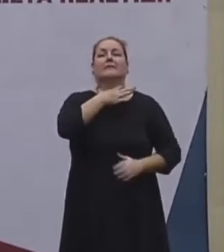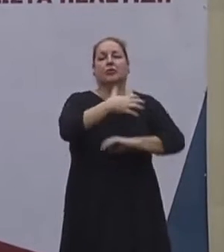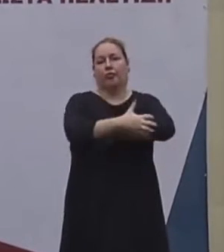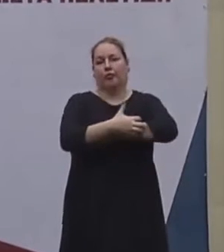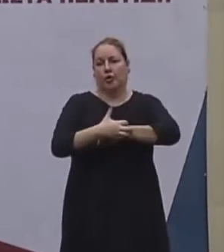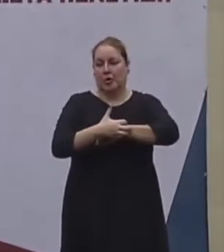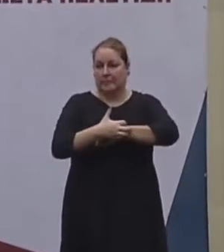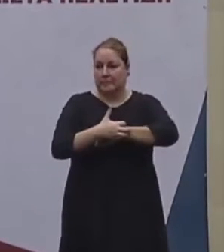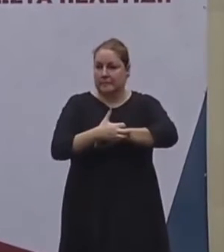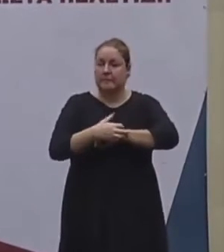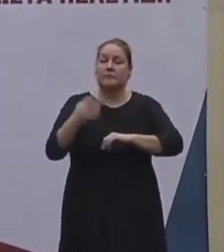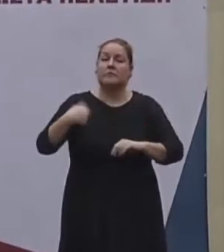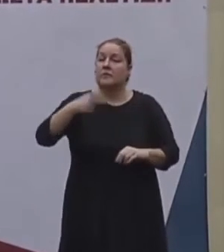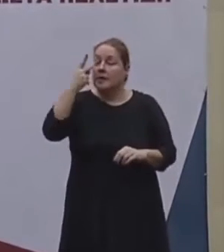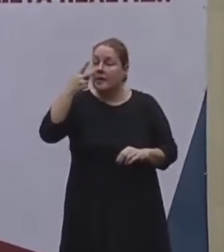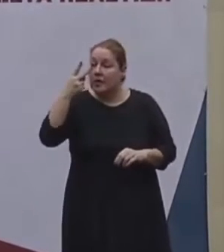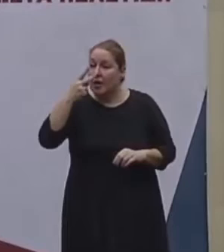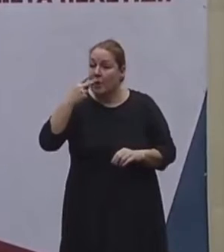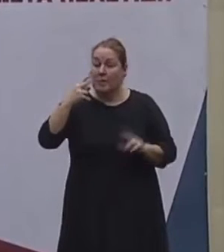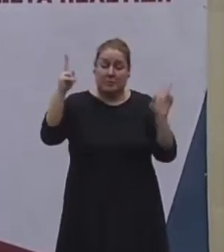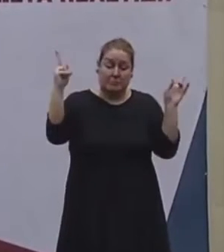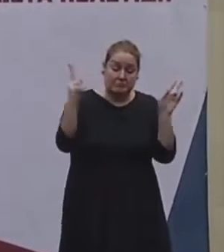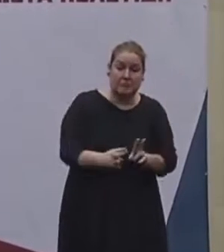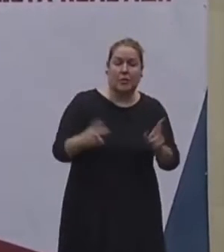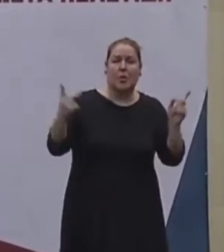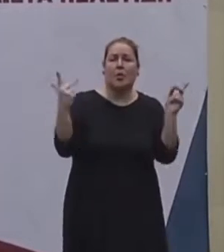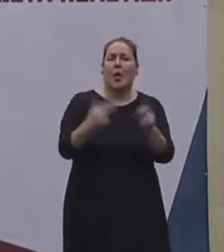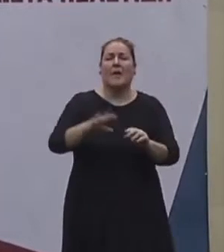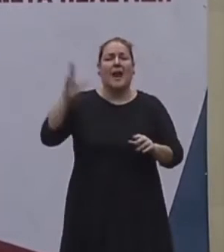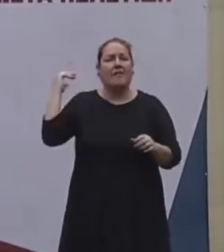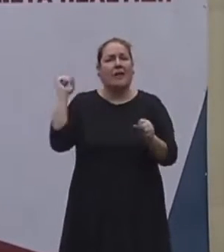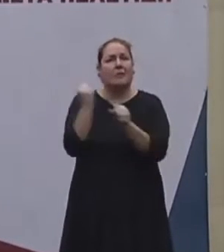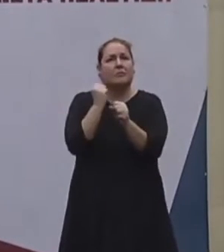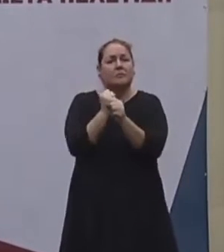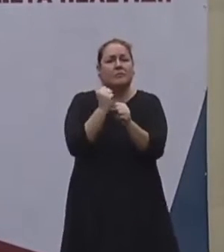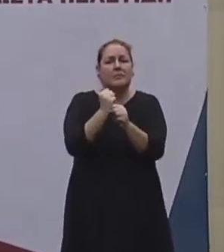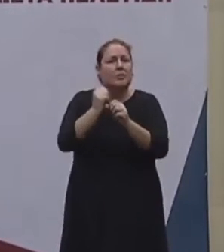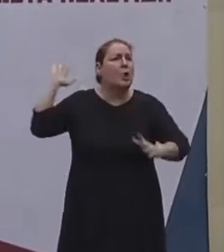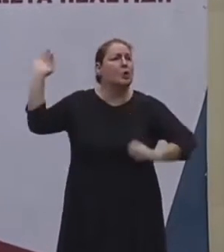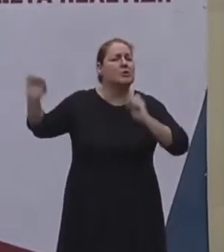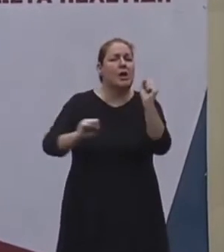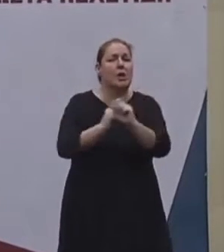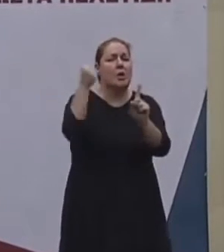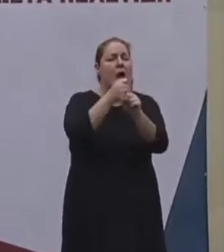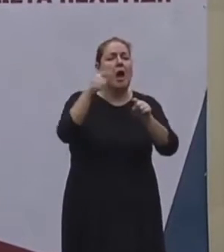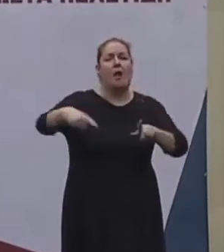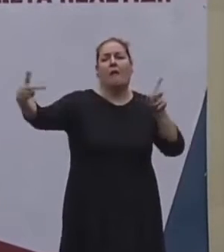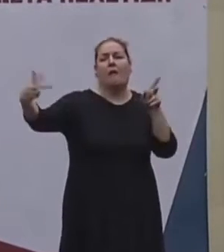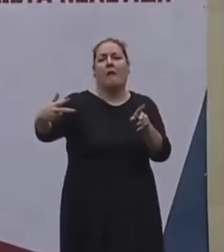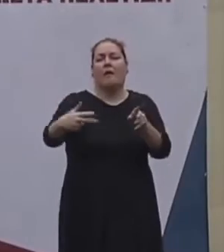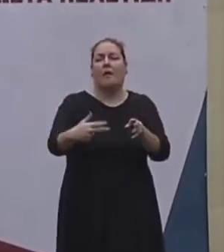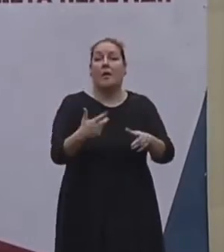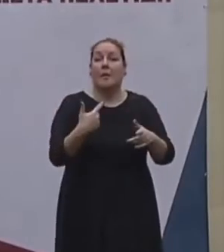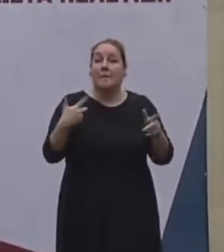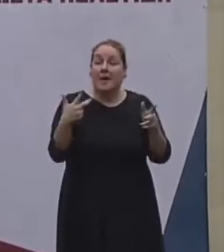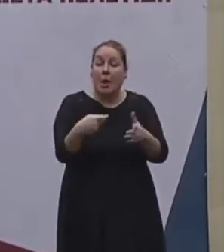αποδόμησαν δικαιώματα και κατακτήσεις δεκαετιών, ιδίως στον εργασιακό χώρο, μέσω ανελαίητων